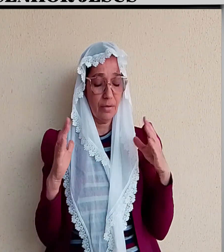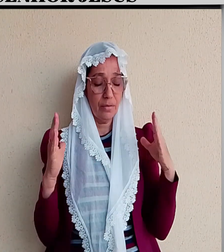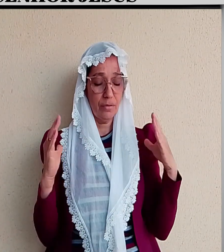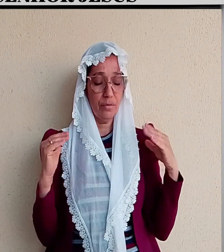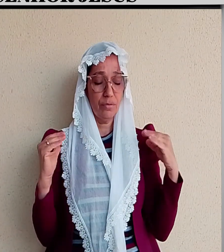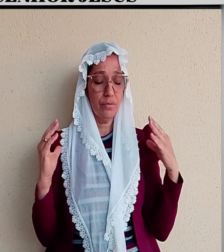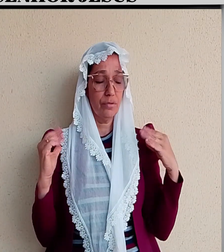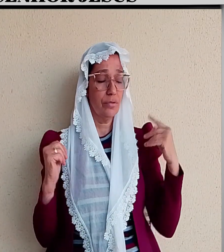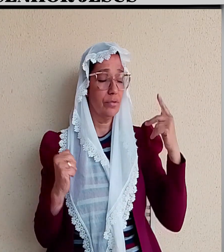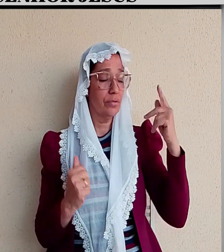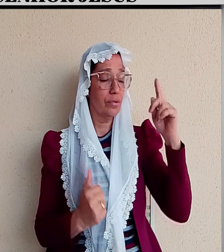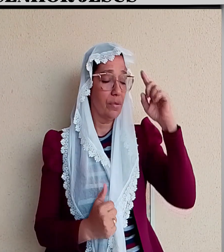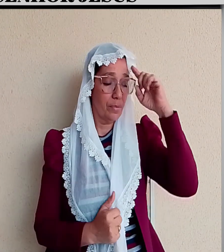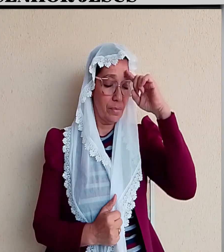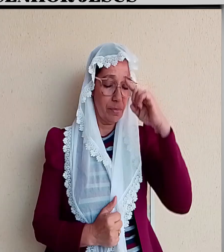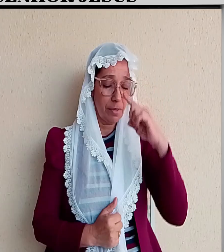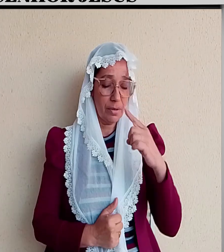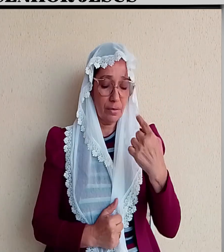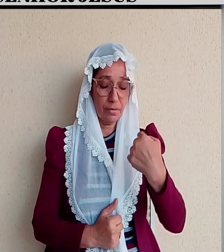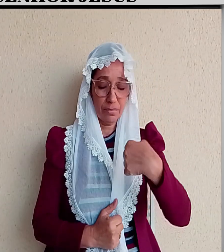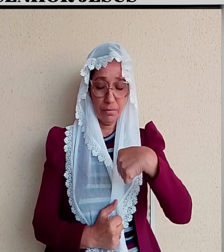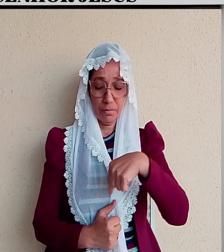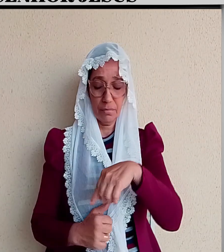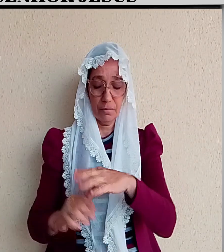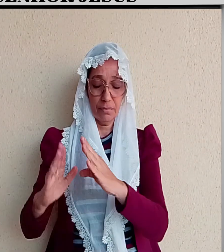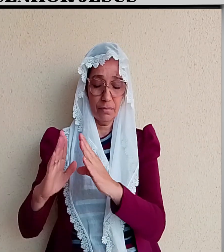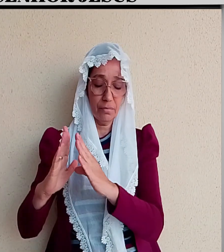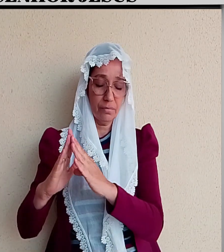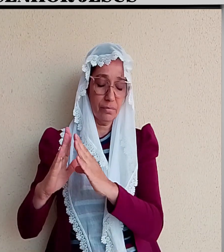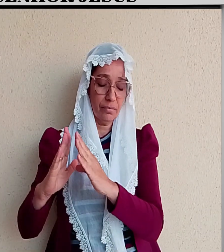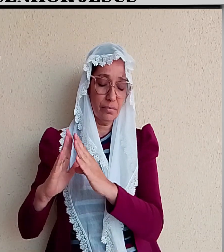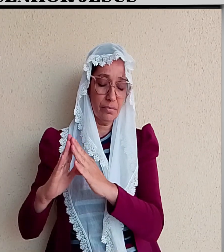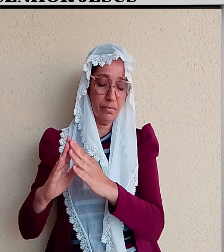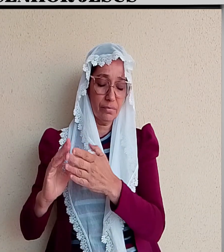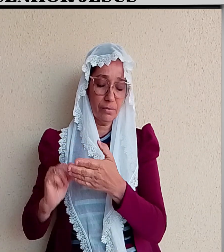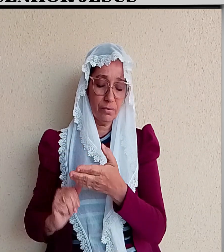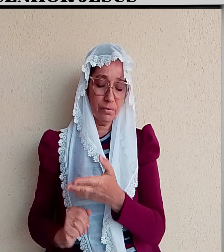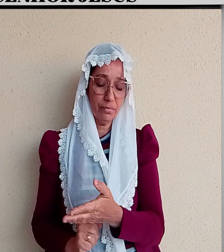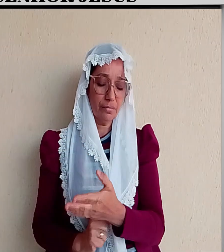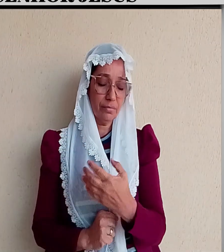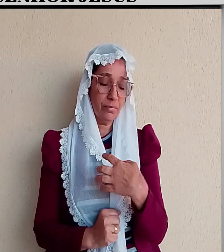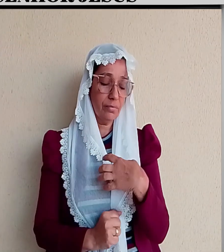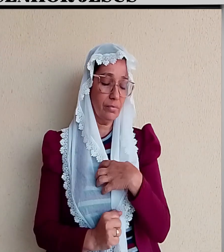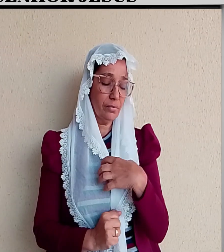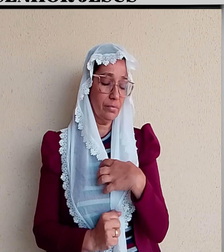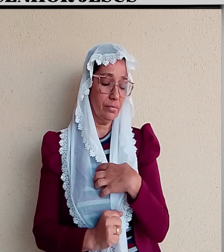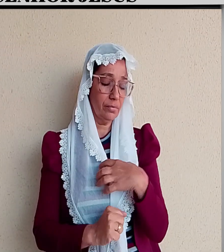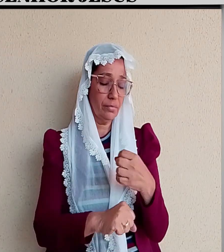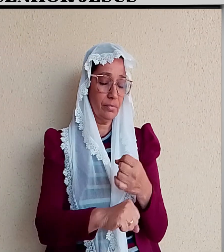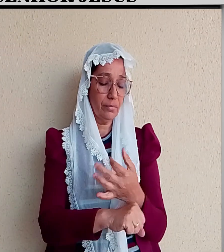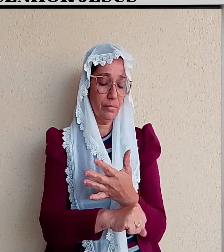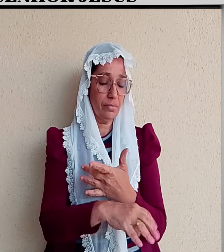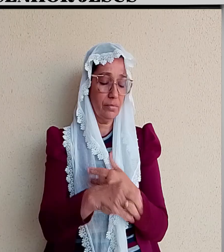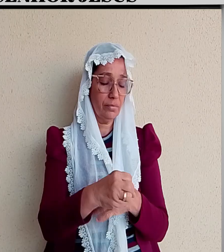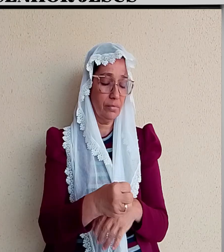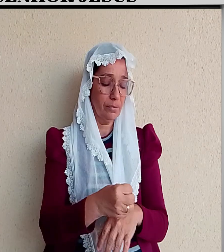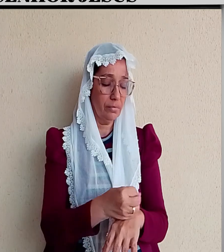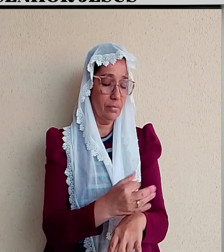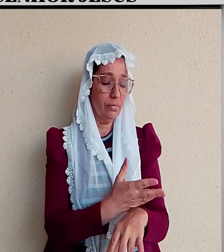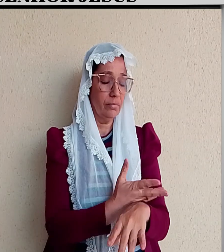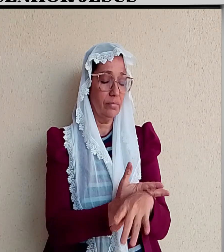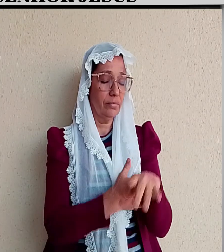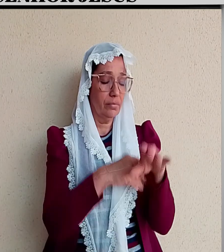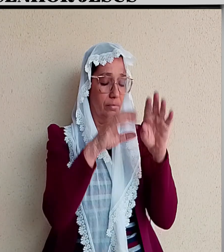Senhor, sua serva. aleluia. Que ela sinta neste momento a Glória sua a Deus. virtude. Que ela sinta, Senhor, Aleluia. o seu amor Glória a sobre